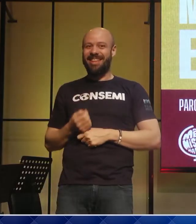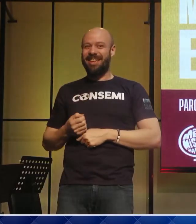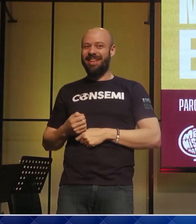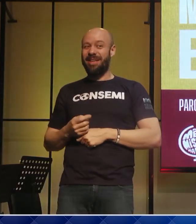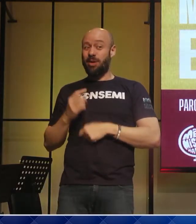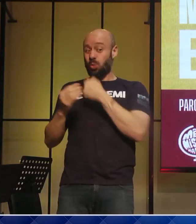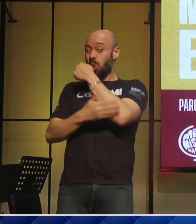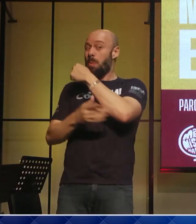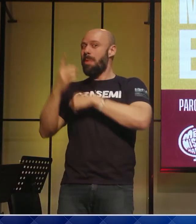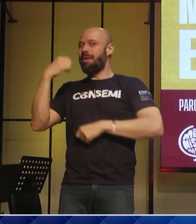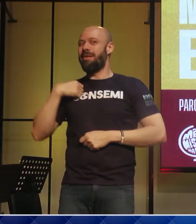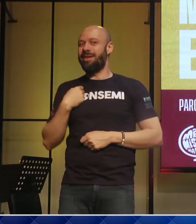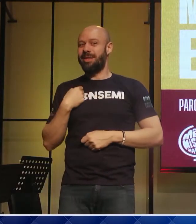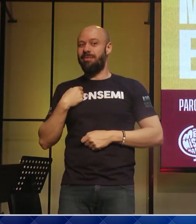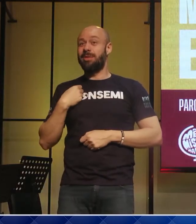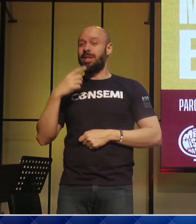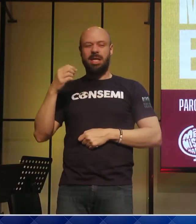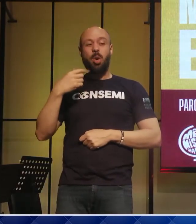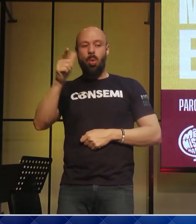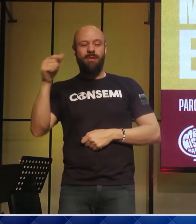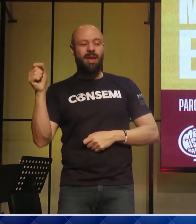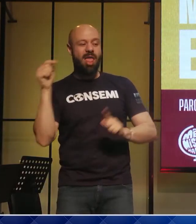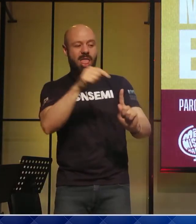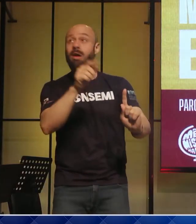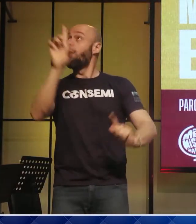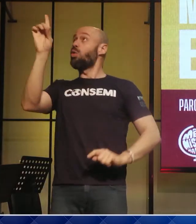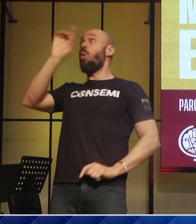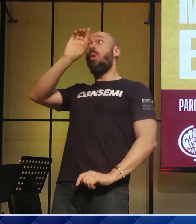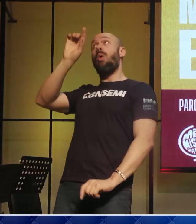mamãe, Deus já me conhecia.